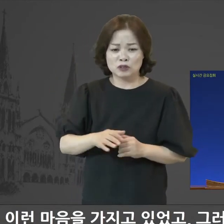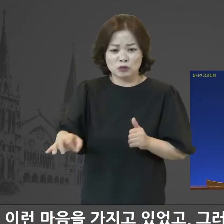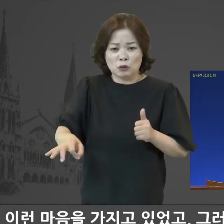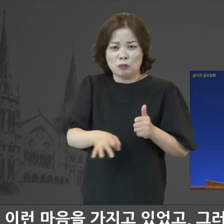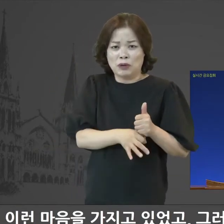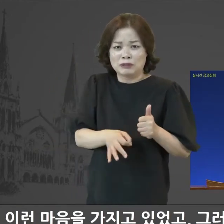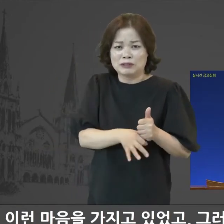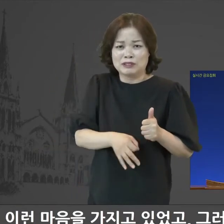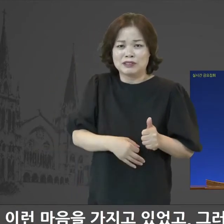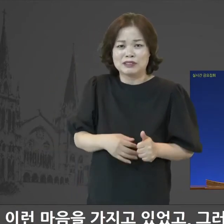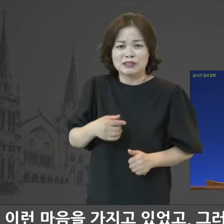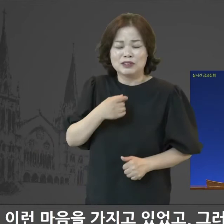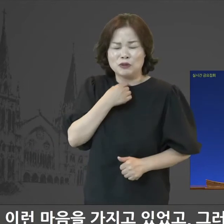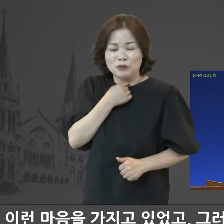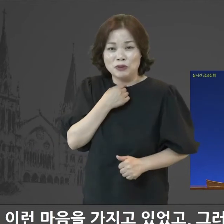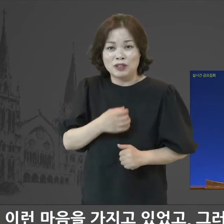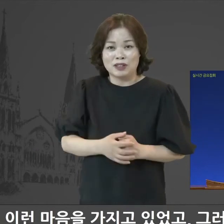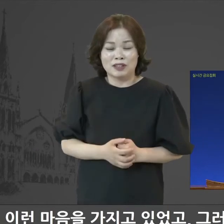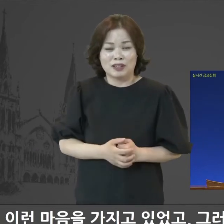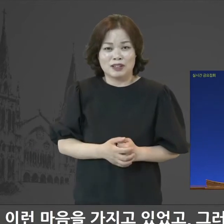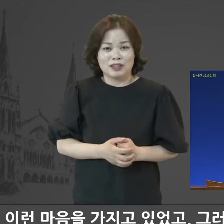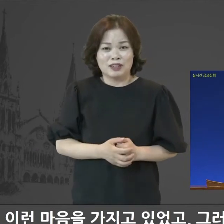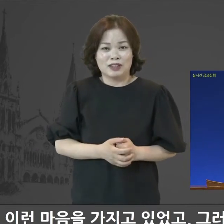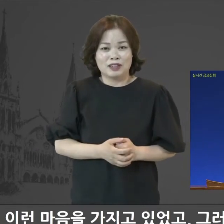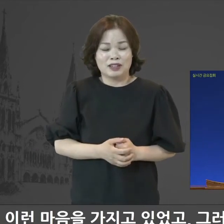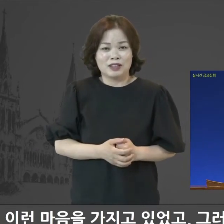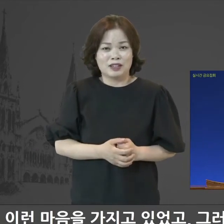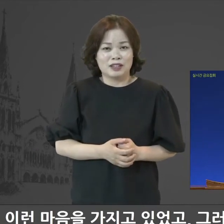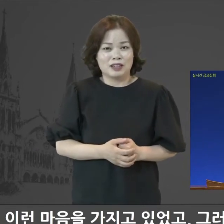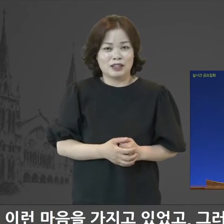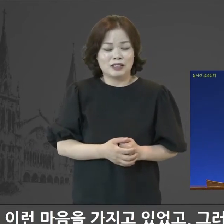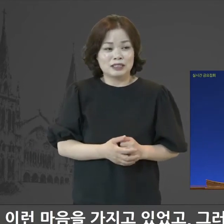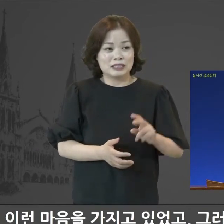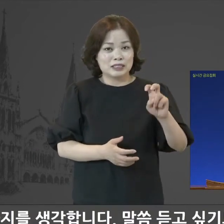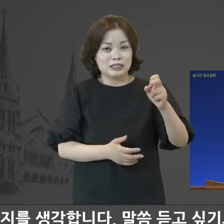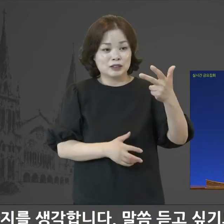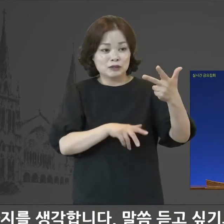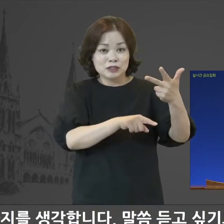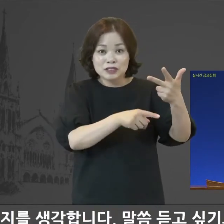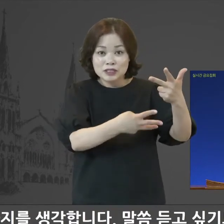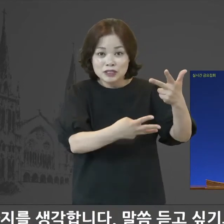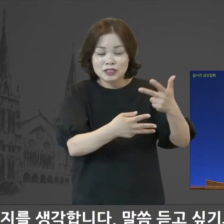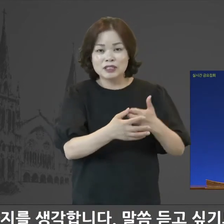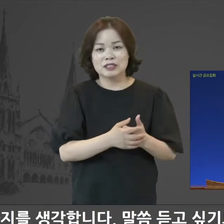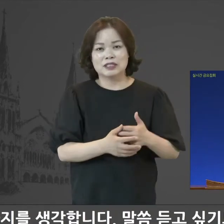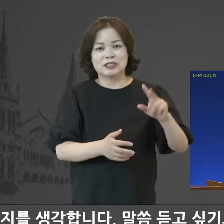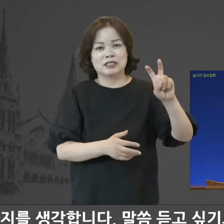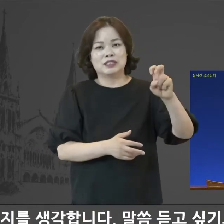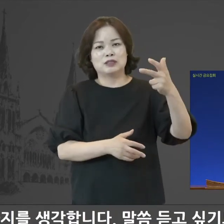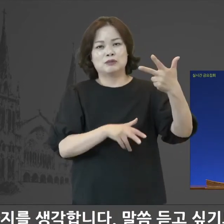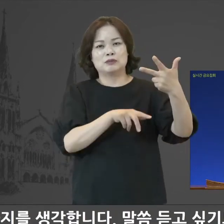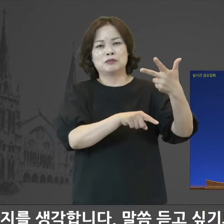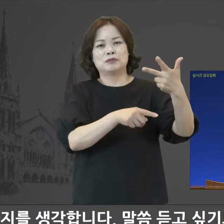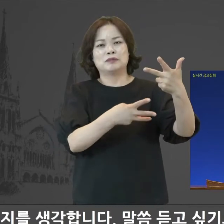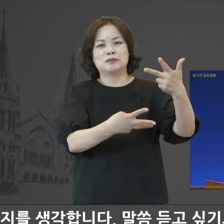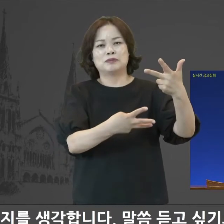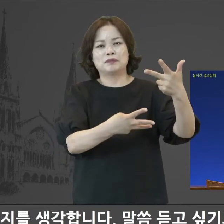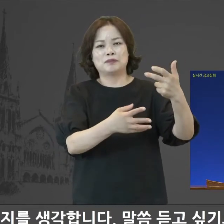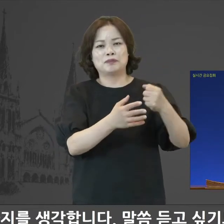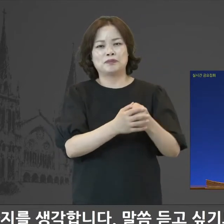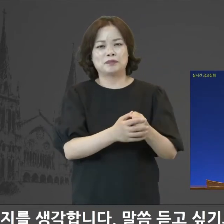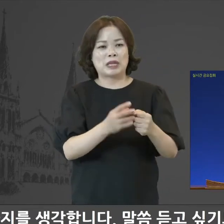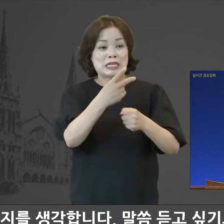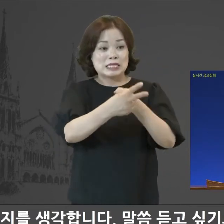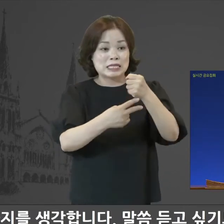받을 생각도 하고, 계속 또 찾아오고. 그 다음에 27절에 보면요, 같이 읽겠습니다. 27절, 이태가